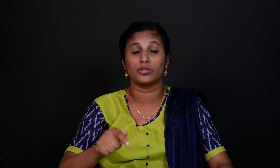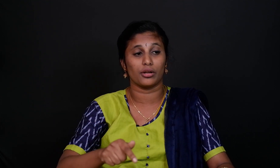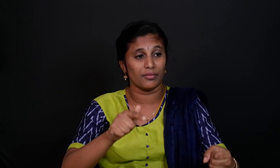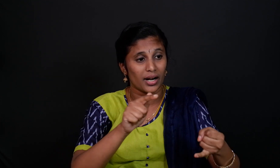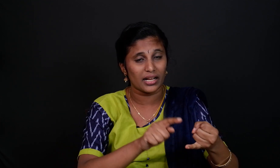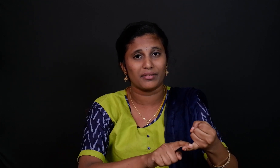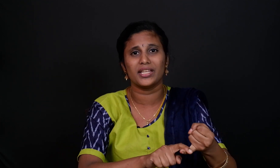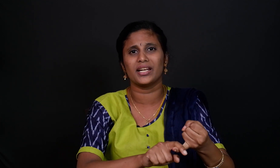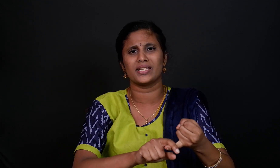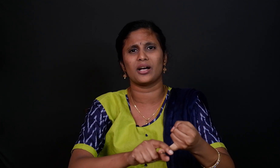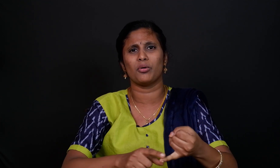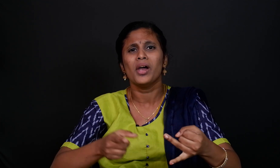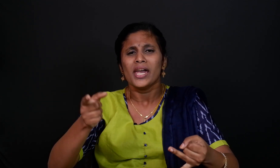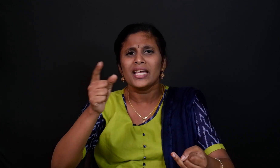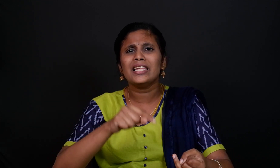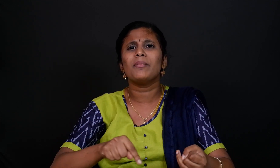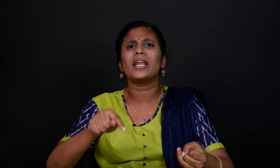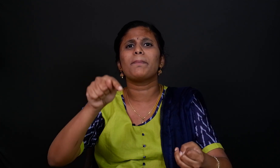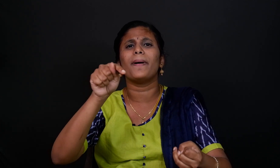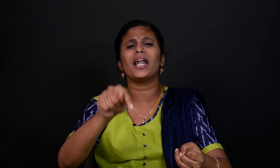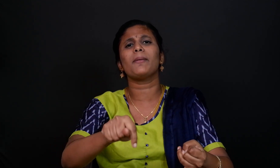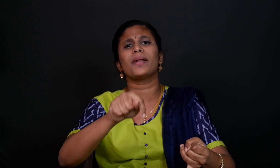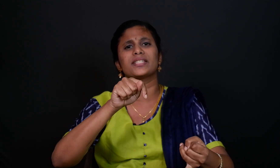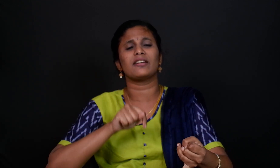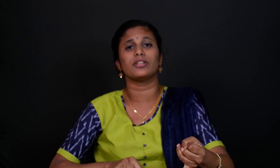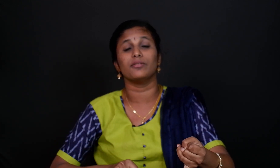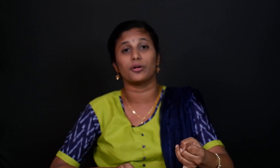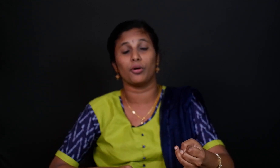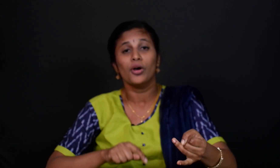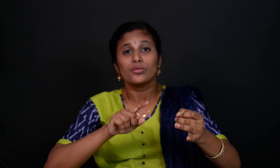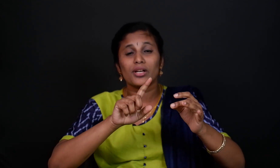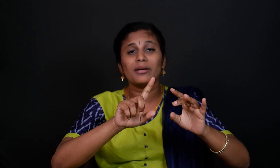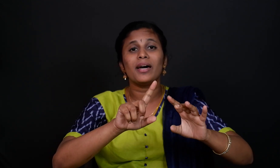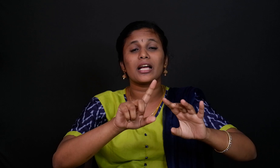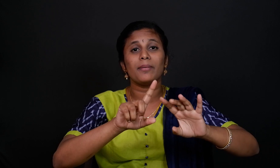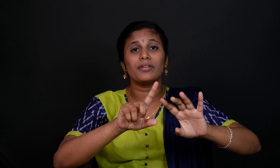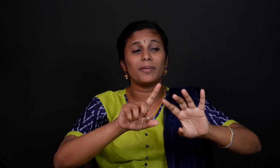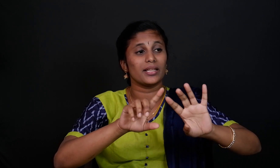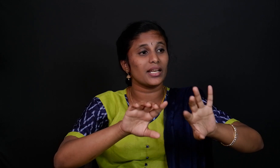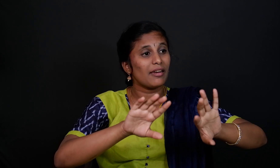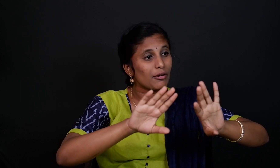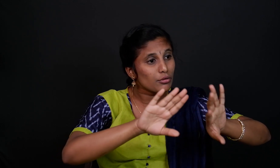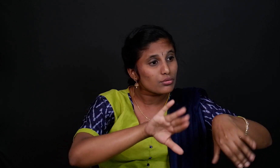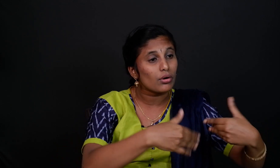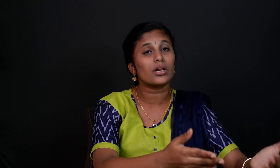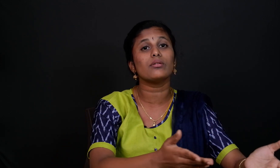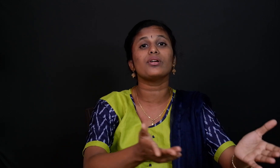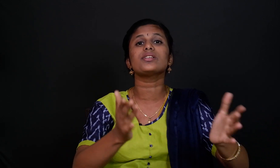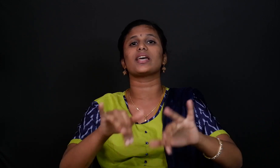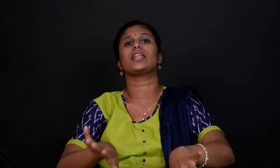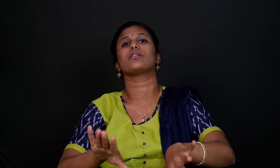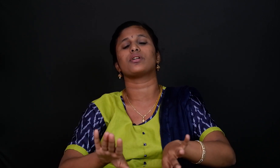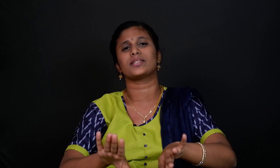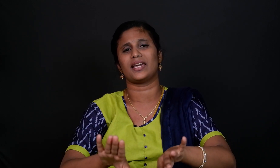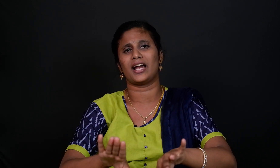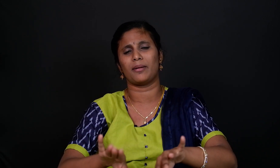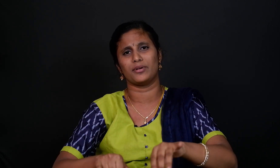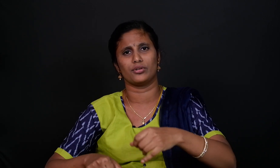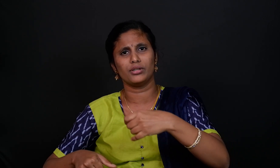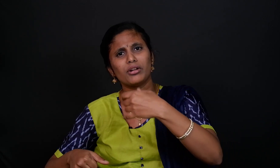தெரியும். வாடகை வந்து இன்க்ரீஸ் ஆகும், இந்த மாதிரி பல பிரச்சனைகள் வந்து வரும். சோ இந்த மாதிரி இருக்கப்ப வந்து பாத்தீங்கன்னா இவங்க வந்து சொல்றது ஒண்ணும் செய்யறது ஒன்னா செய்யறாங்க அப்படின்னு சொல்லிட்டு